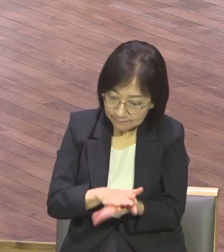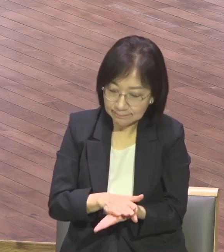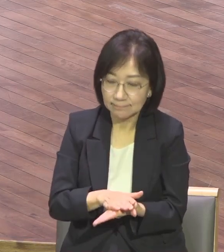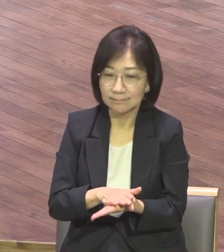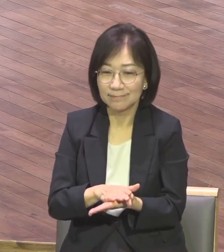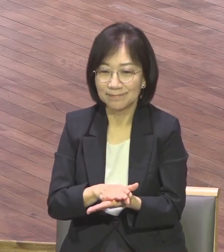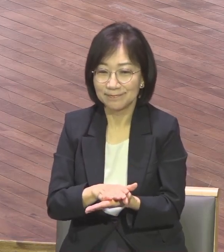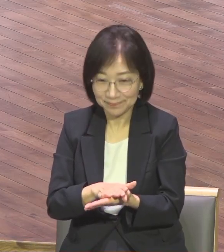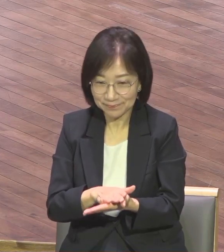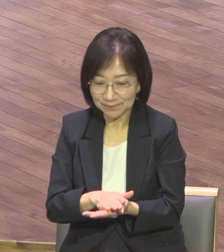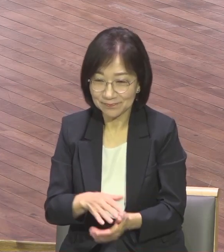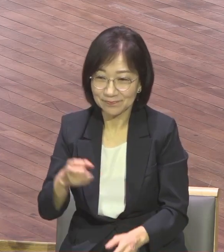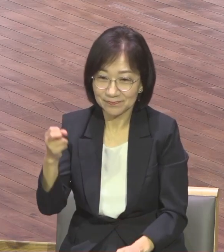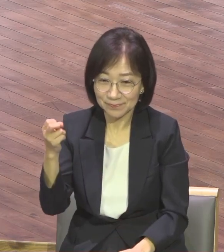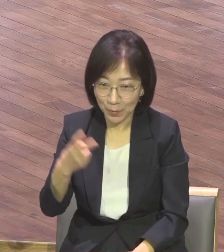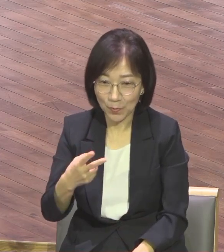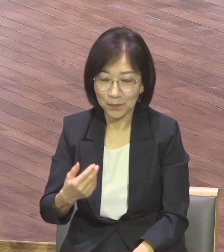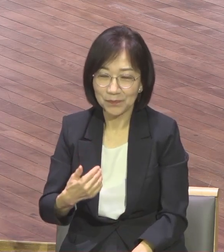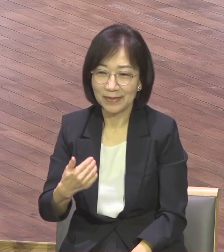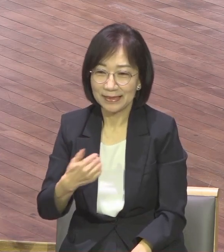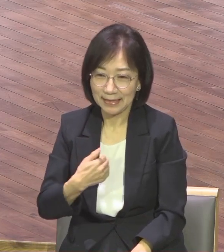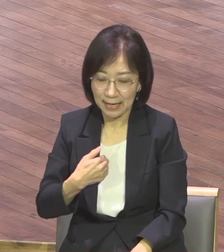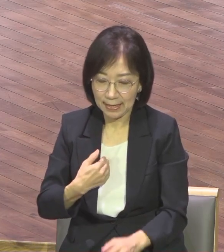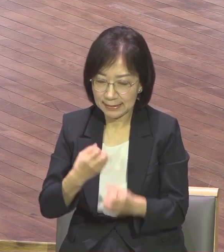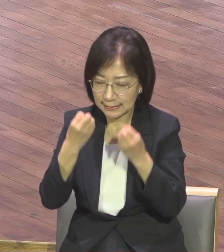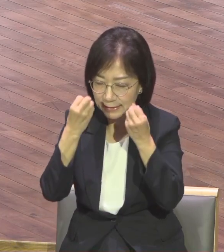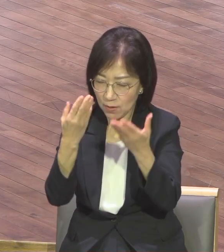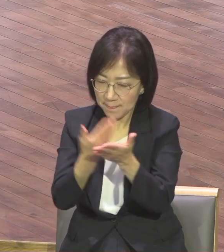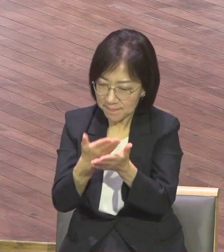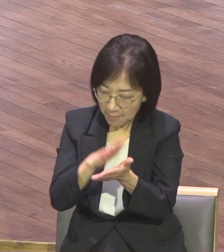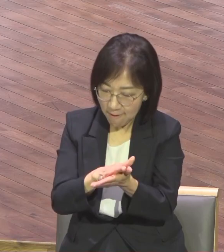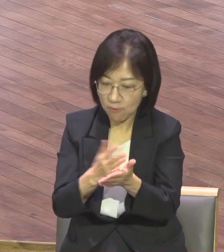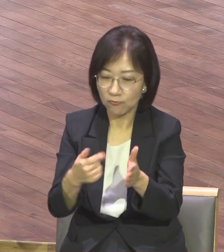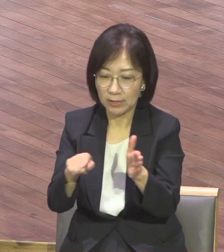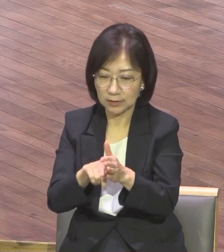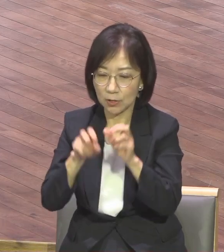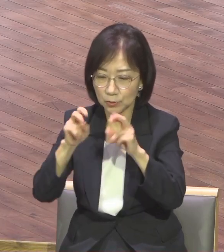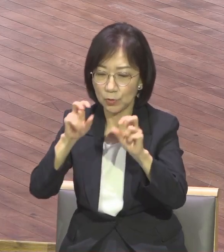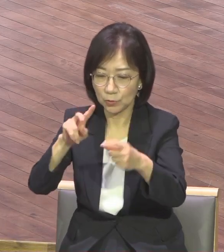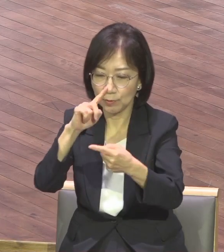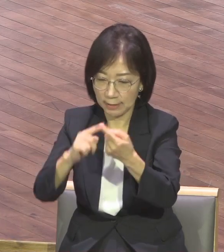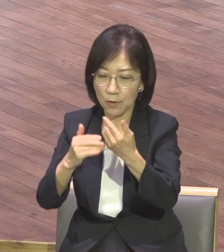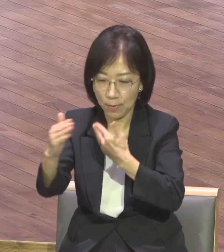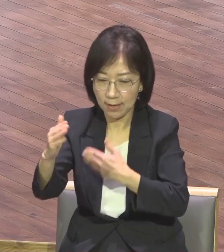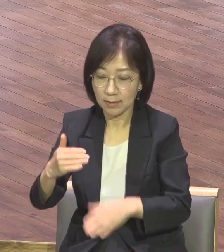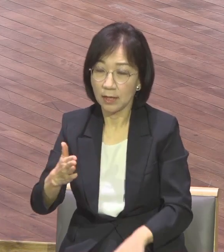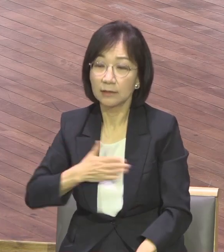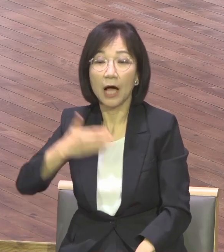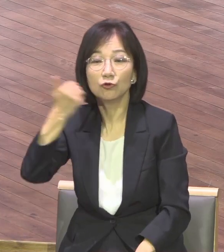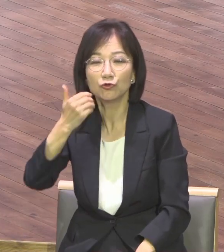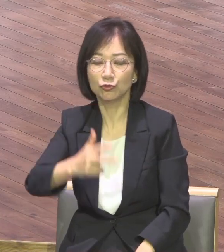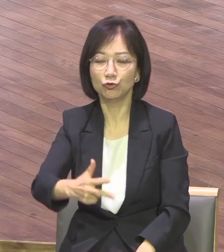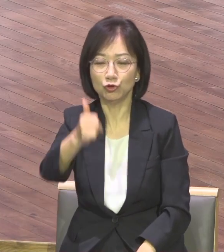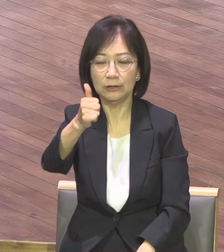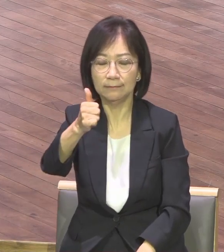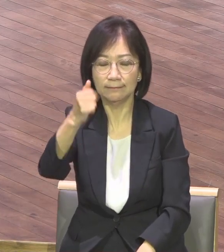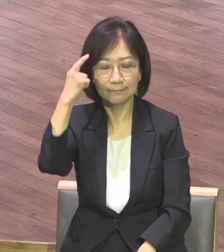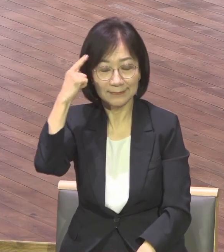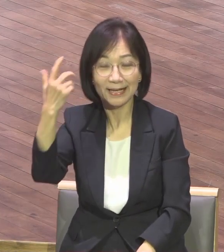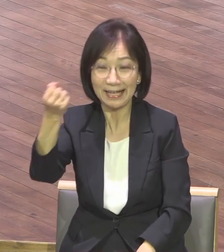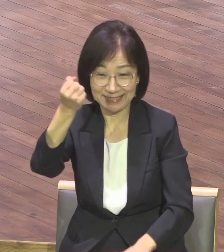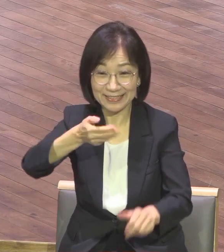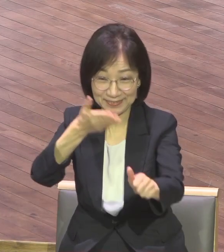대회를 나 때문에 하시구나. 이 주인공식까지 해야 돼. 그래서 오늘부터 그렇게 이거